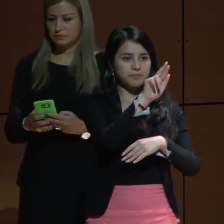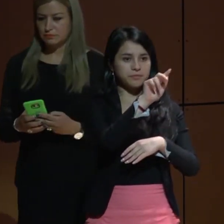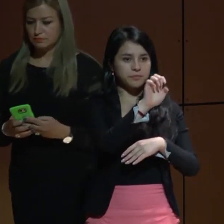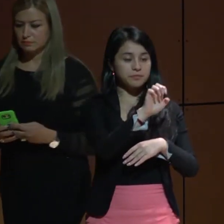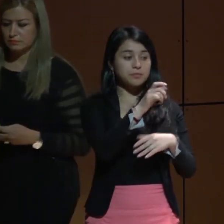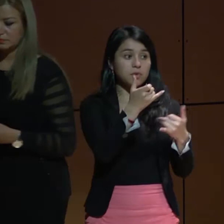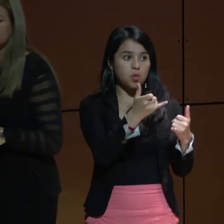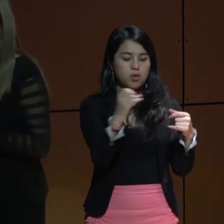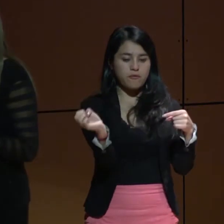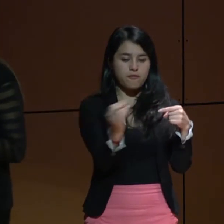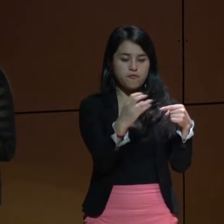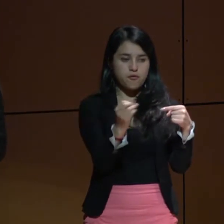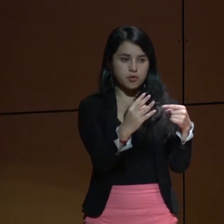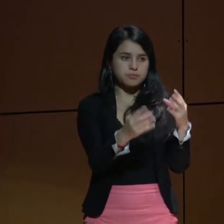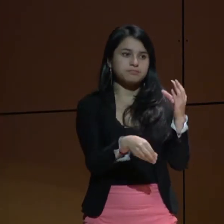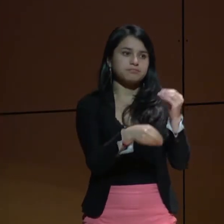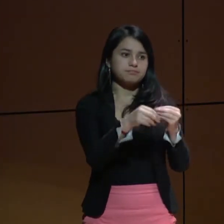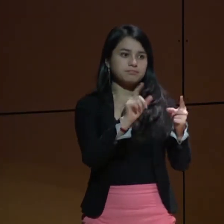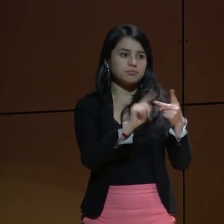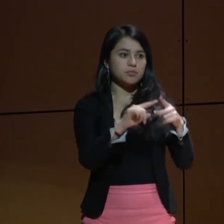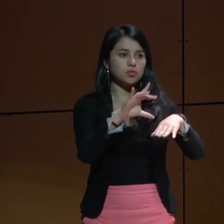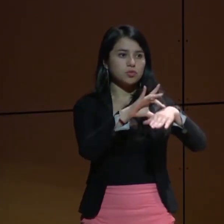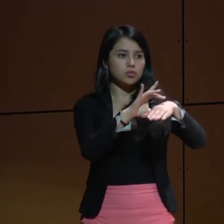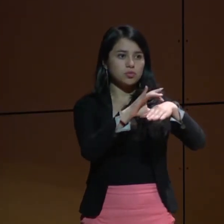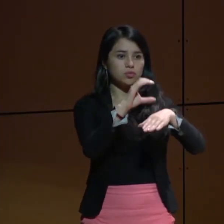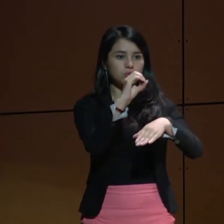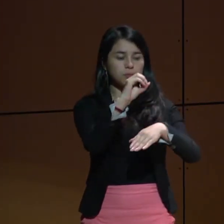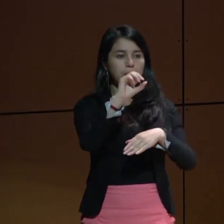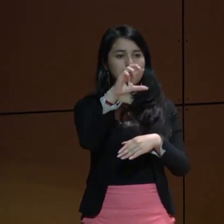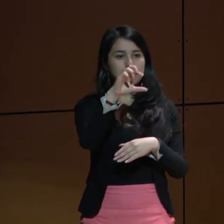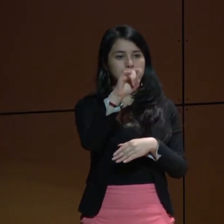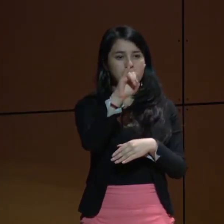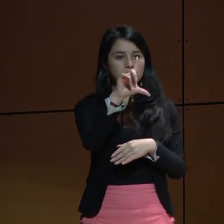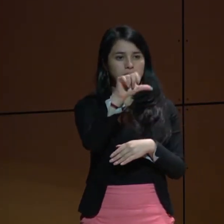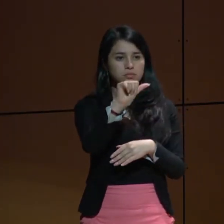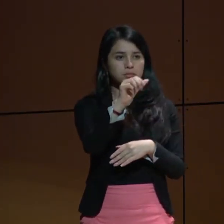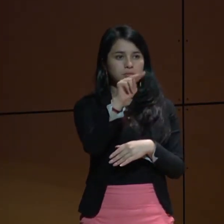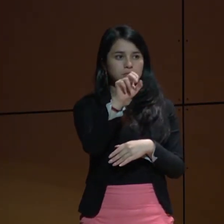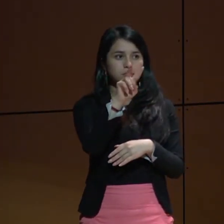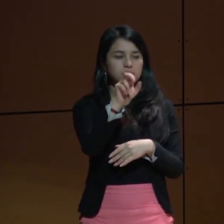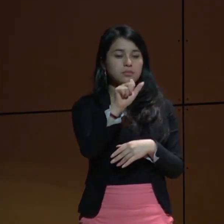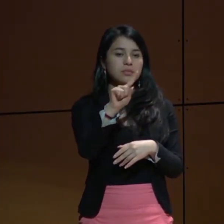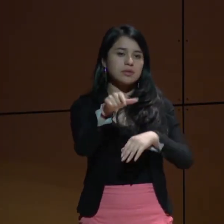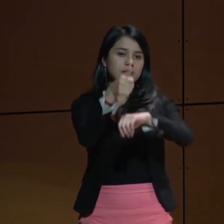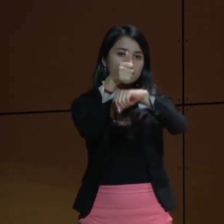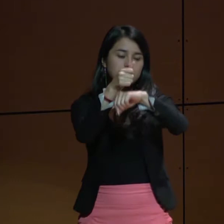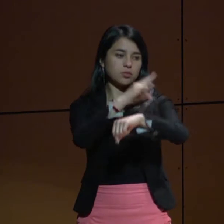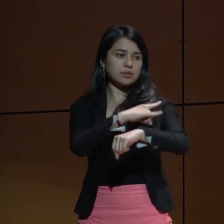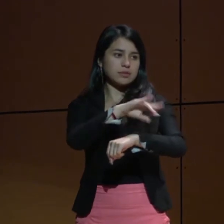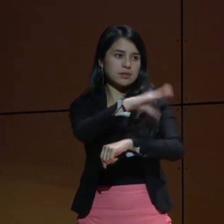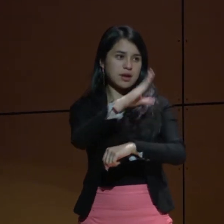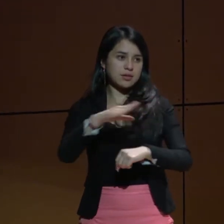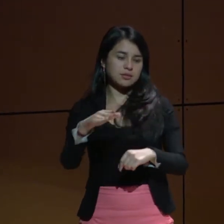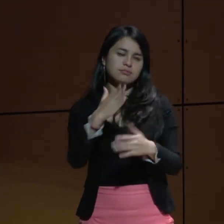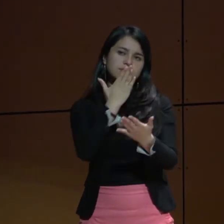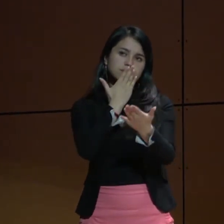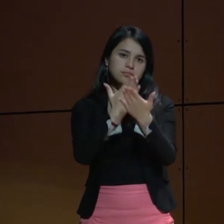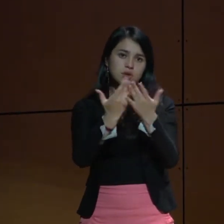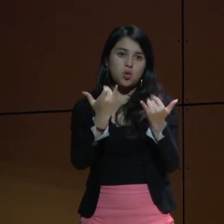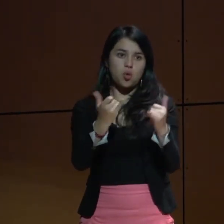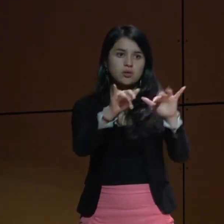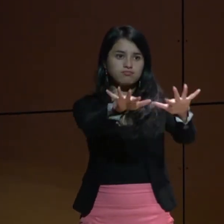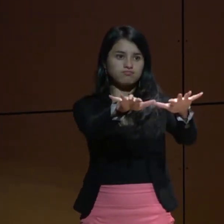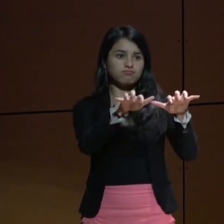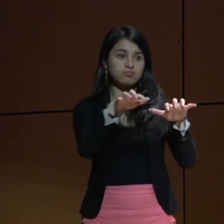foro, al doctor Pablo Navas, rector de la Universidad de los Andes, por prestarnos este